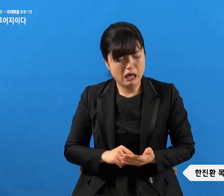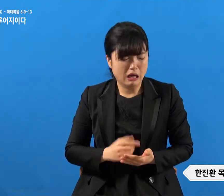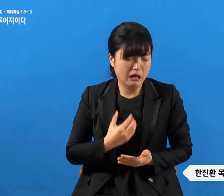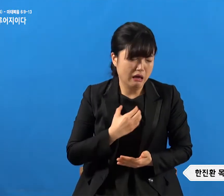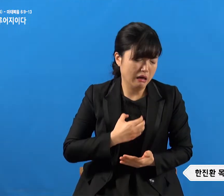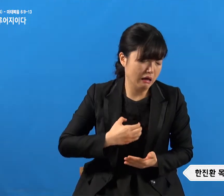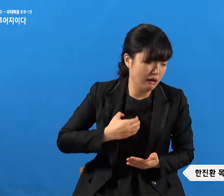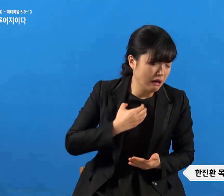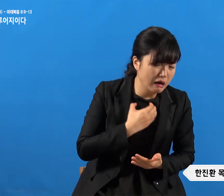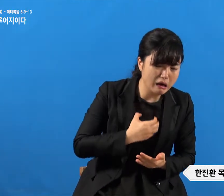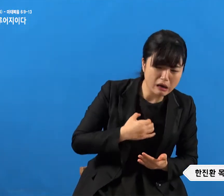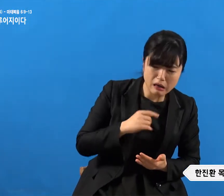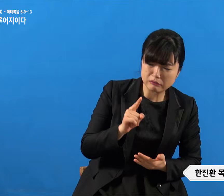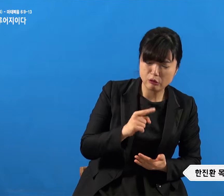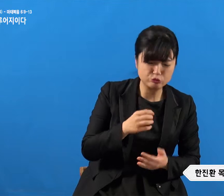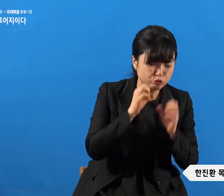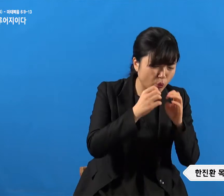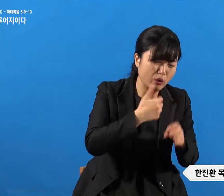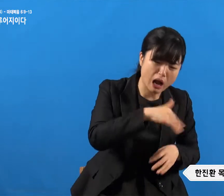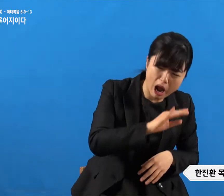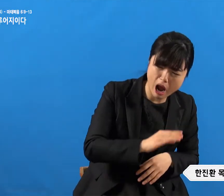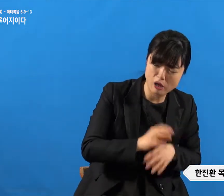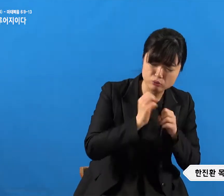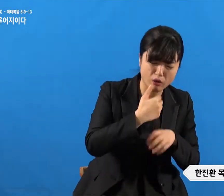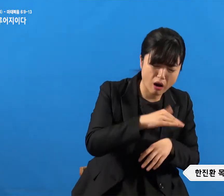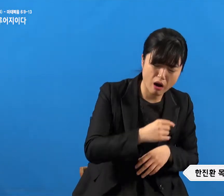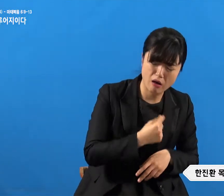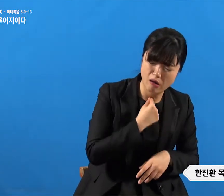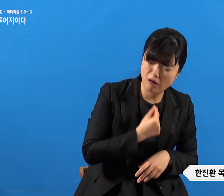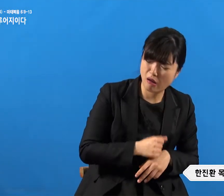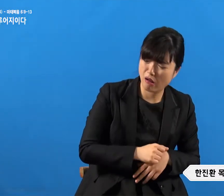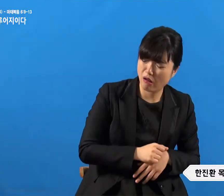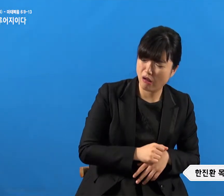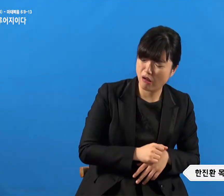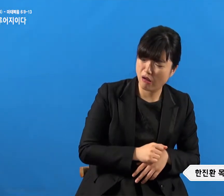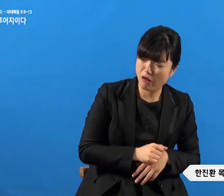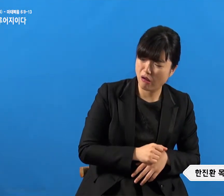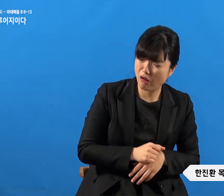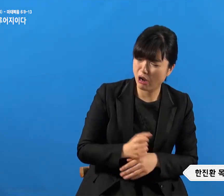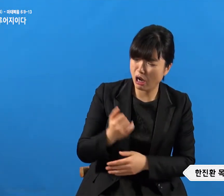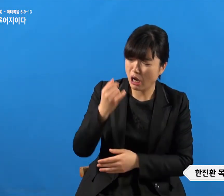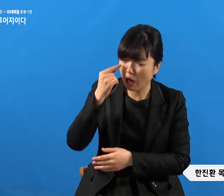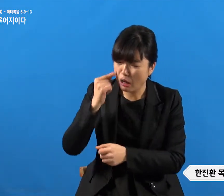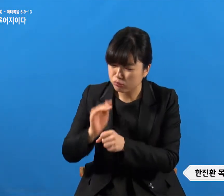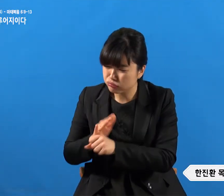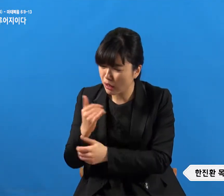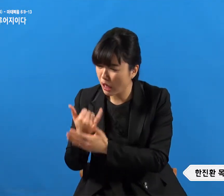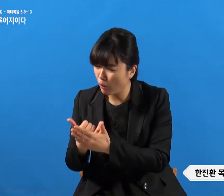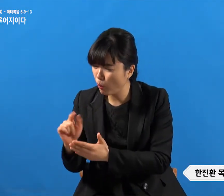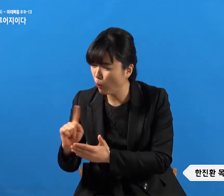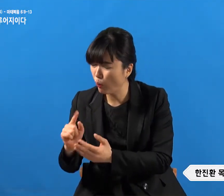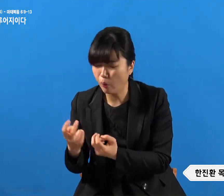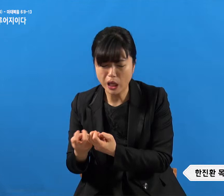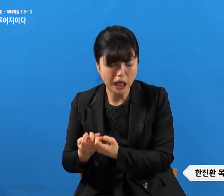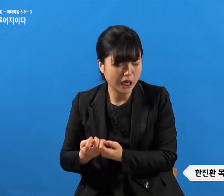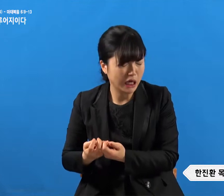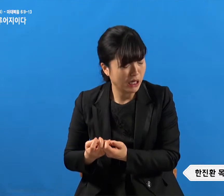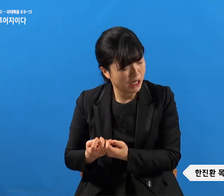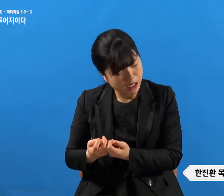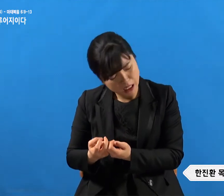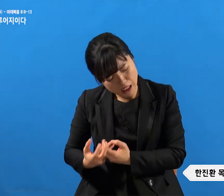갈등이 일어났습니다. 자기는 빨리 선교사로 나가야 되는데, 그런데 이 많은 불쌍한 아이들은 어떻게 합니까?